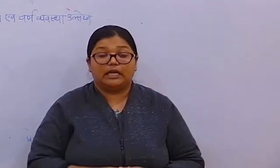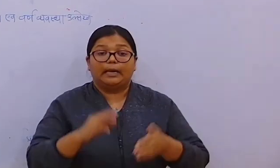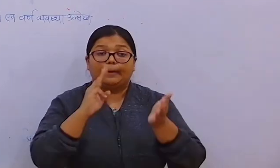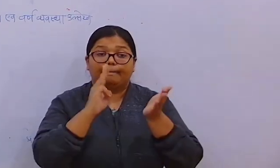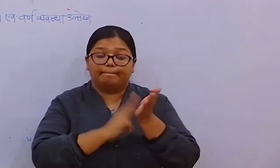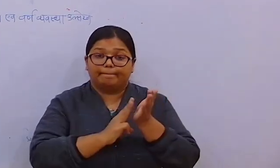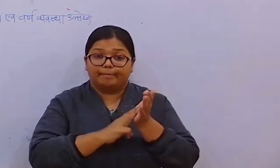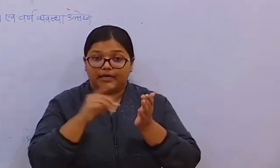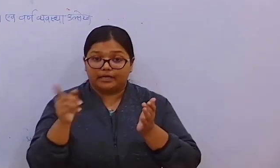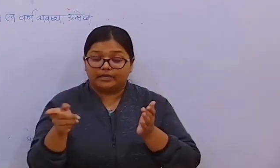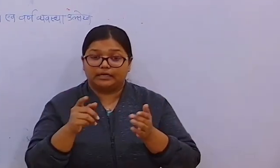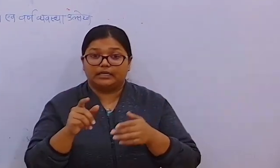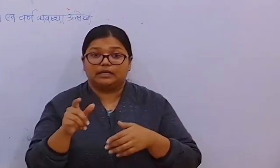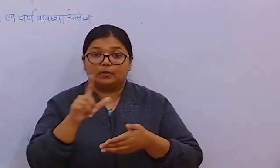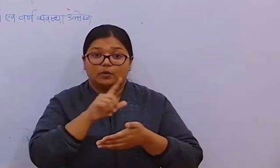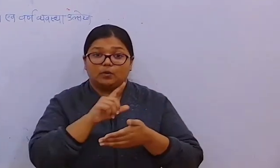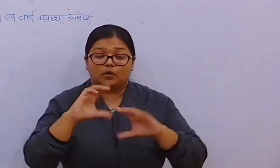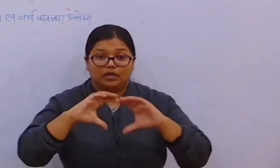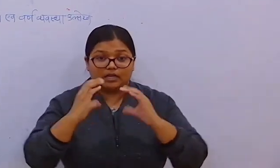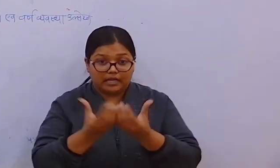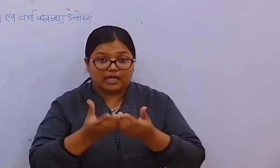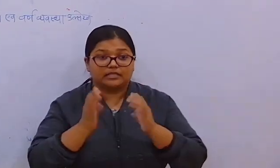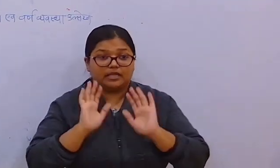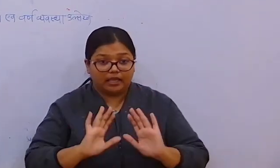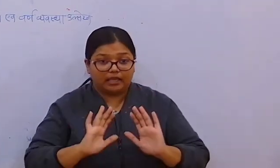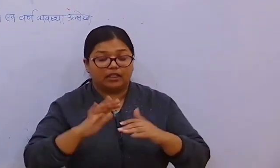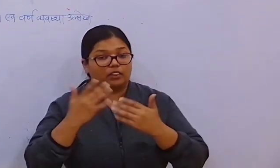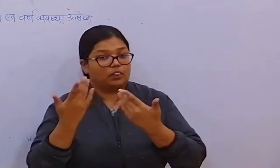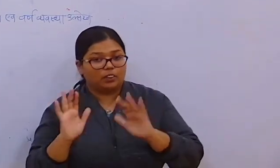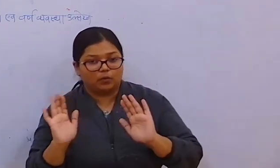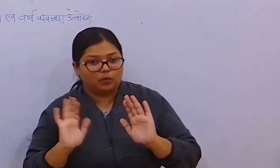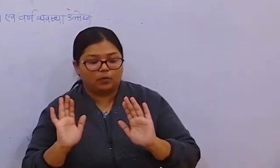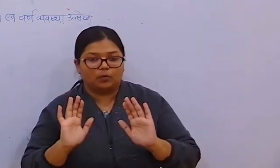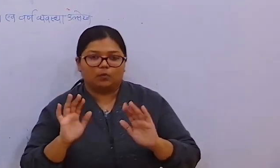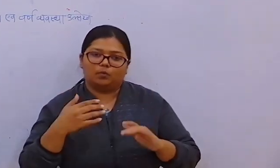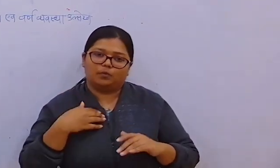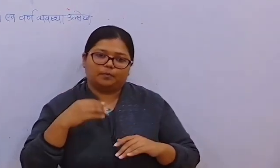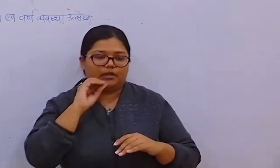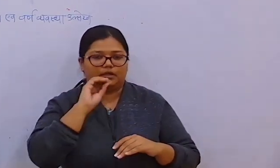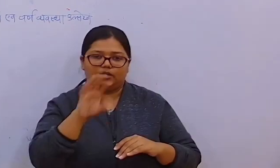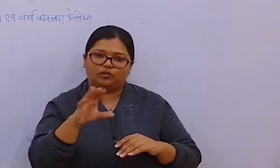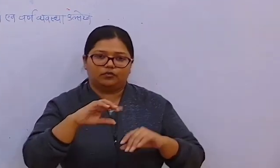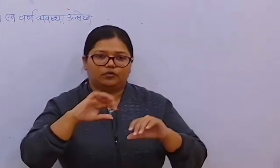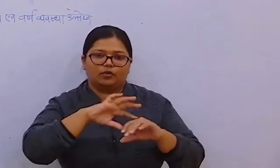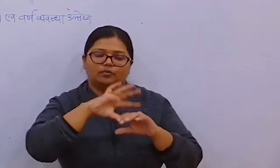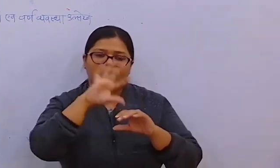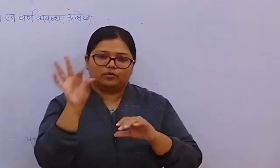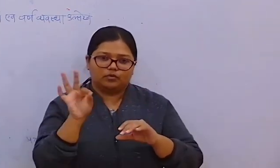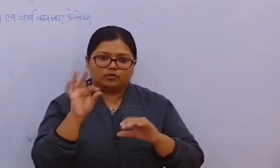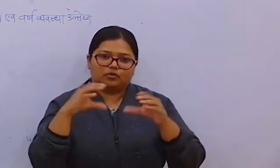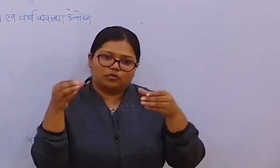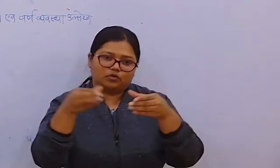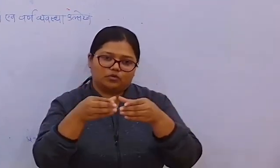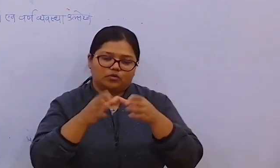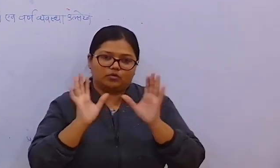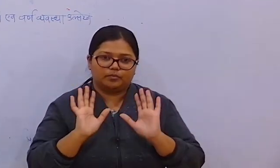आज की क्लास यहाँ पे डिसमिस करते हैं, अगर मंडे छुट्टी होती है तो फिर ट्यूसडे को मिलेंगे सभी, ठीक है, सभी को गुड नाइट।